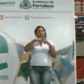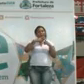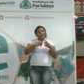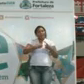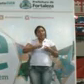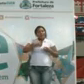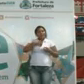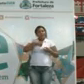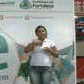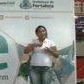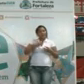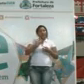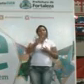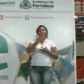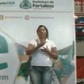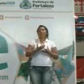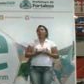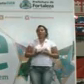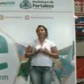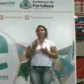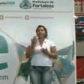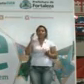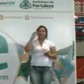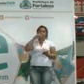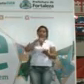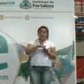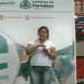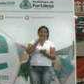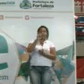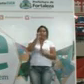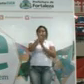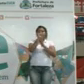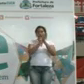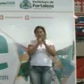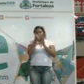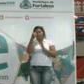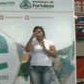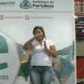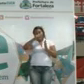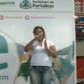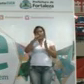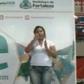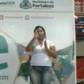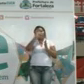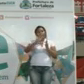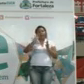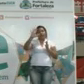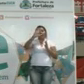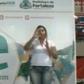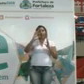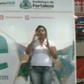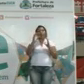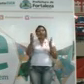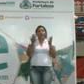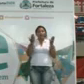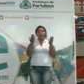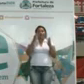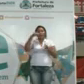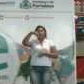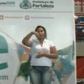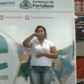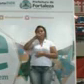esse contexto. Final do século XIX, a Europa inteira se torna modernista, graças